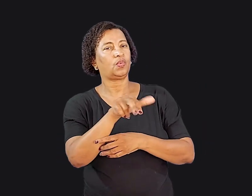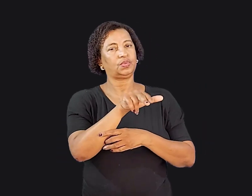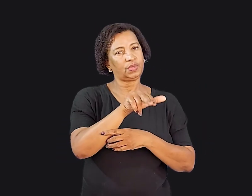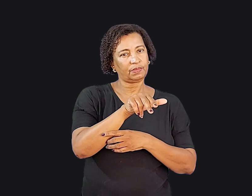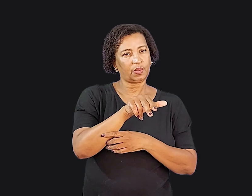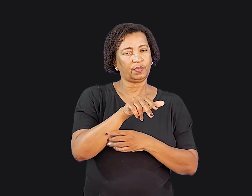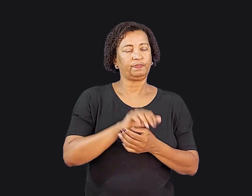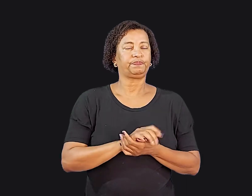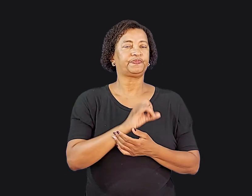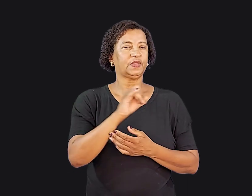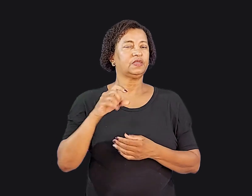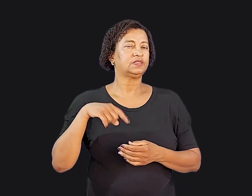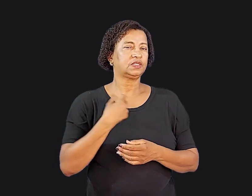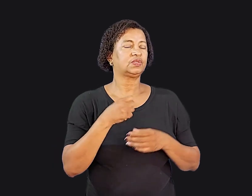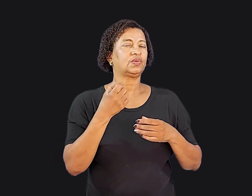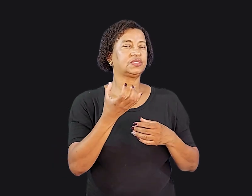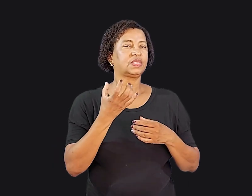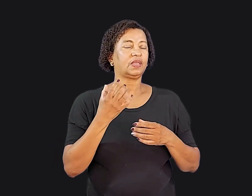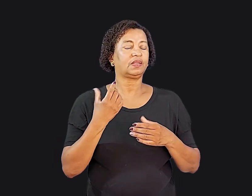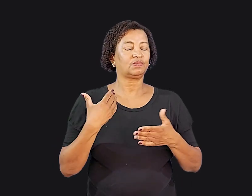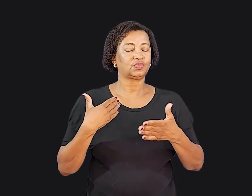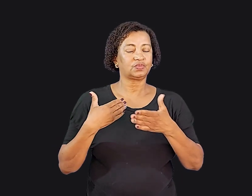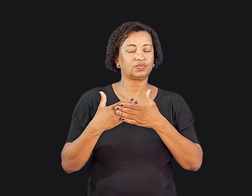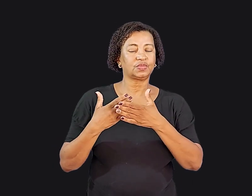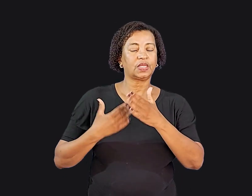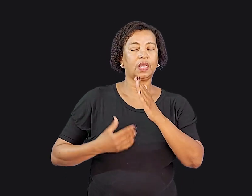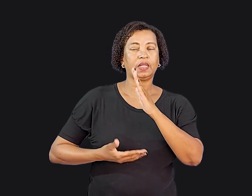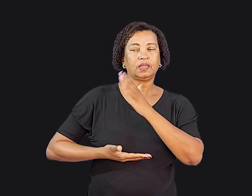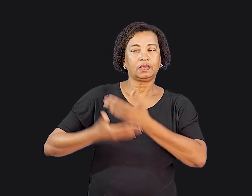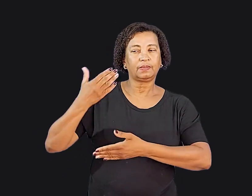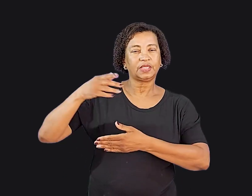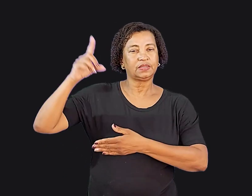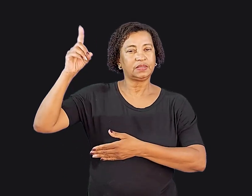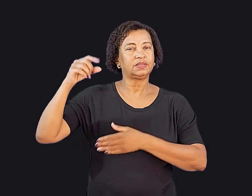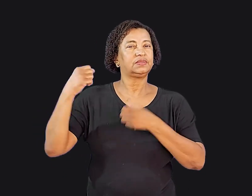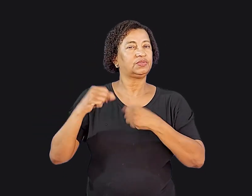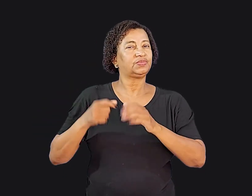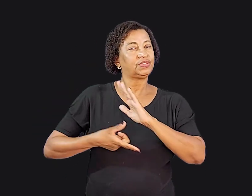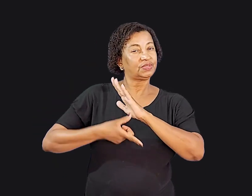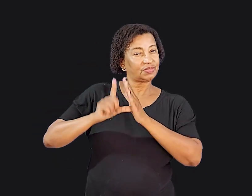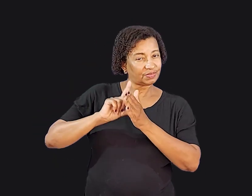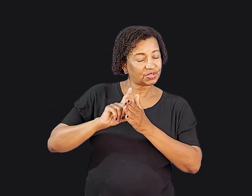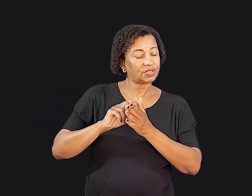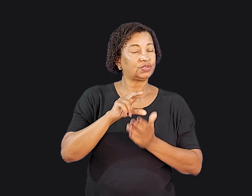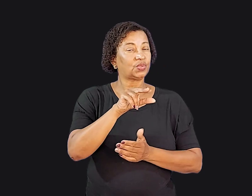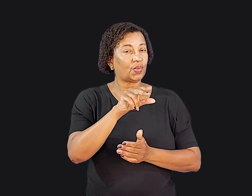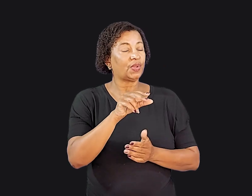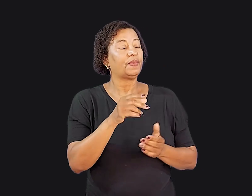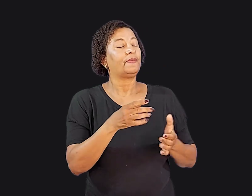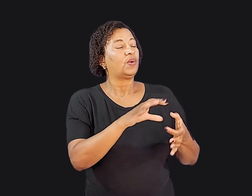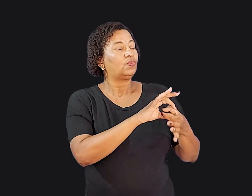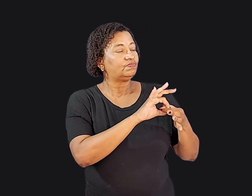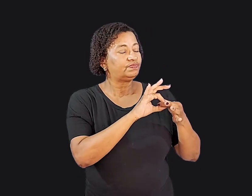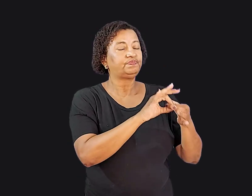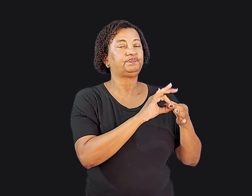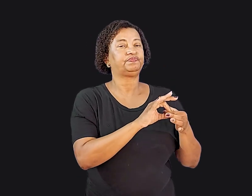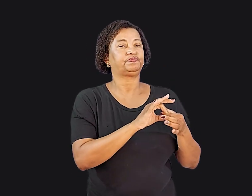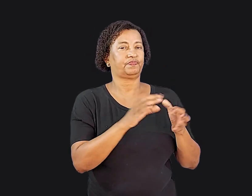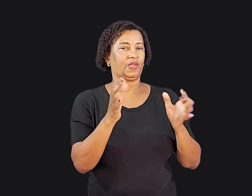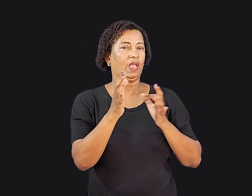Jesus disse que sequer devemos nos aproximar de Deus sem antes nos acertarmos com nosso irmão. Foi aí que Jesus colocou nosso relacionamento